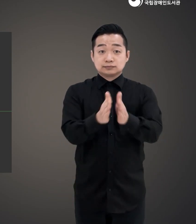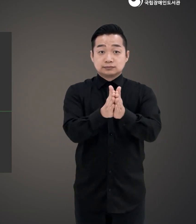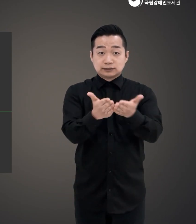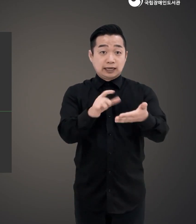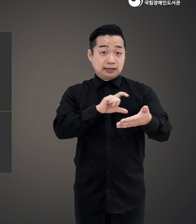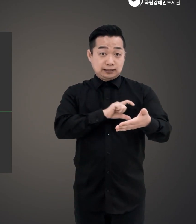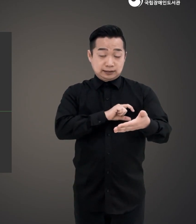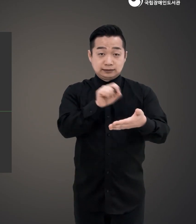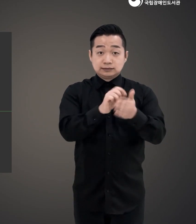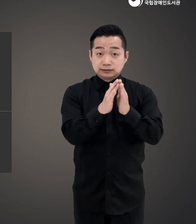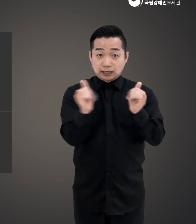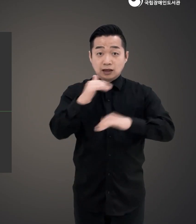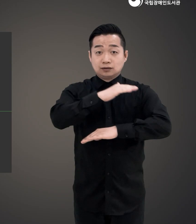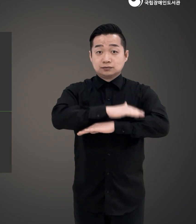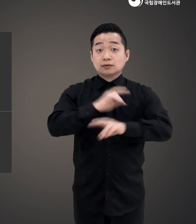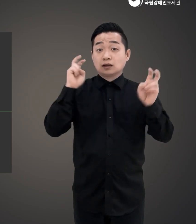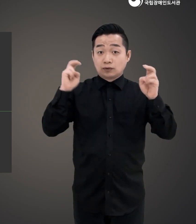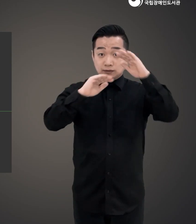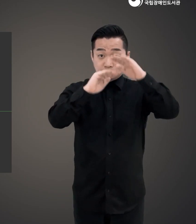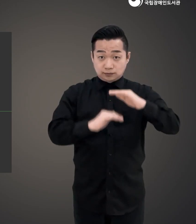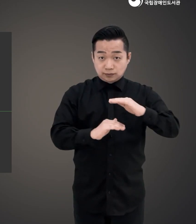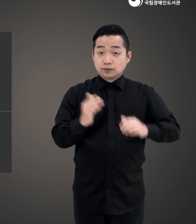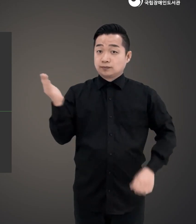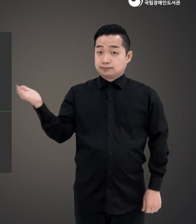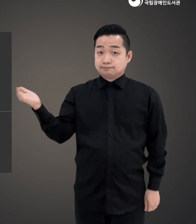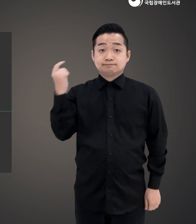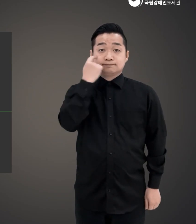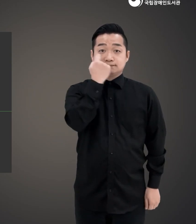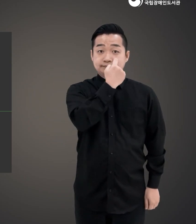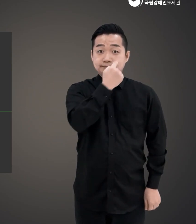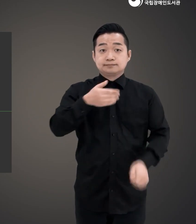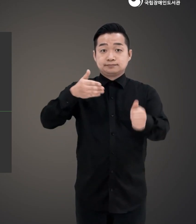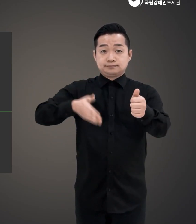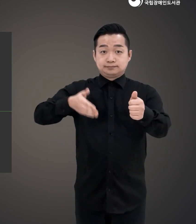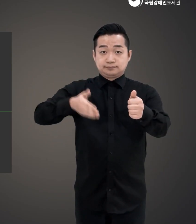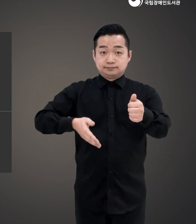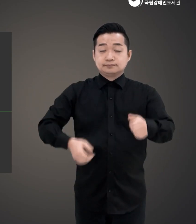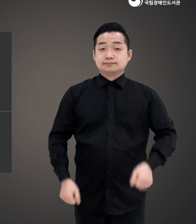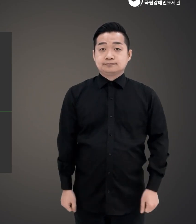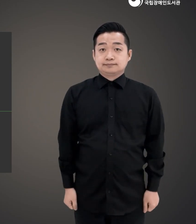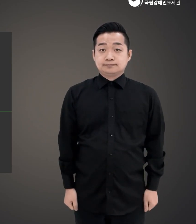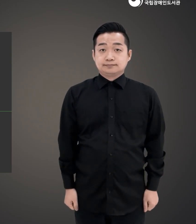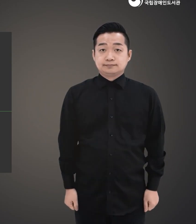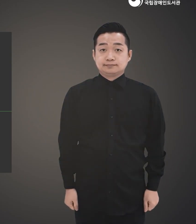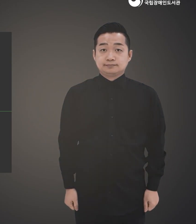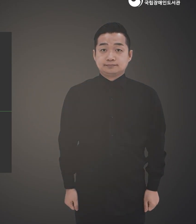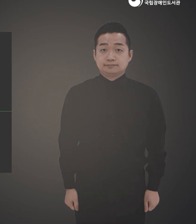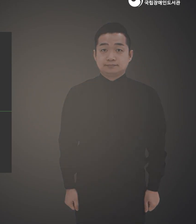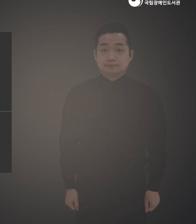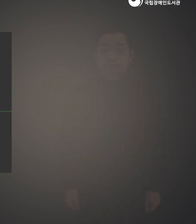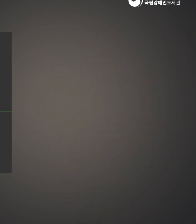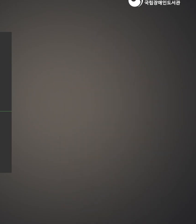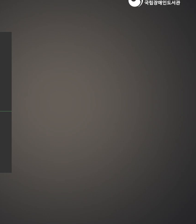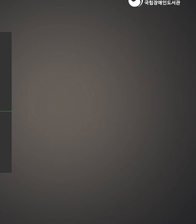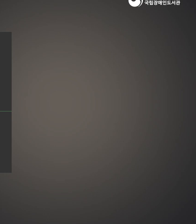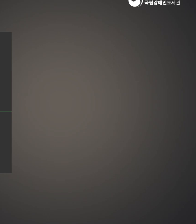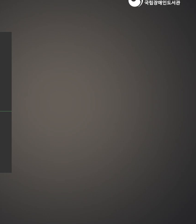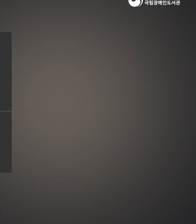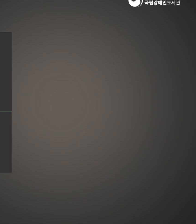도서명 안도 다다오 건축을 살다. 저자 미야케